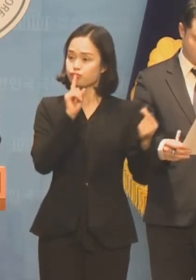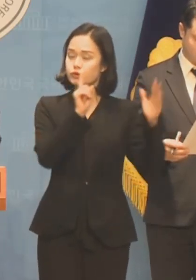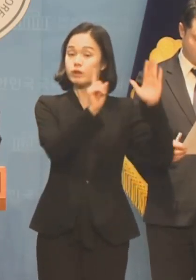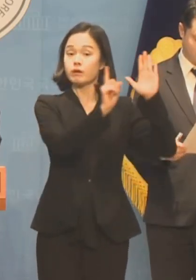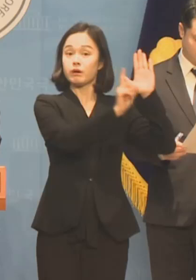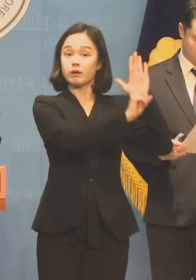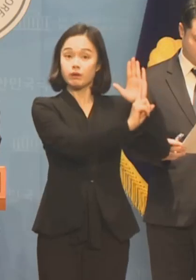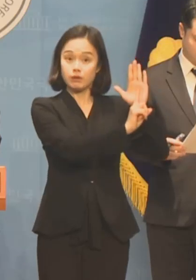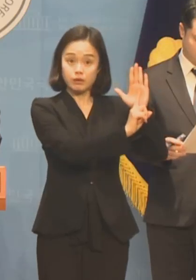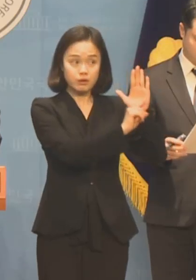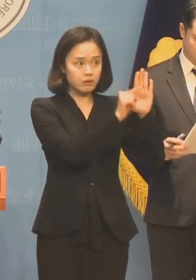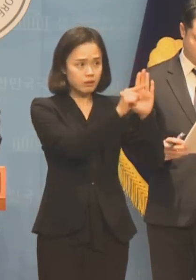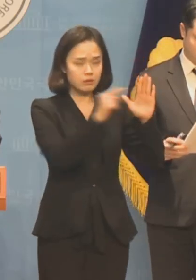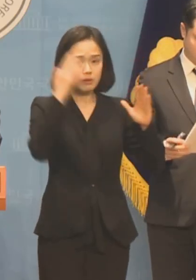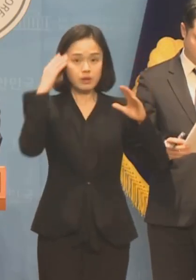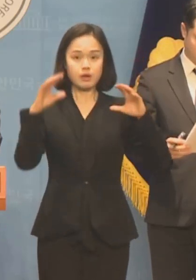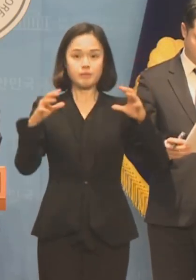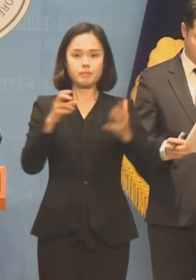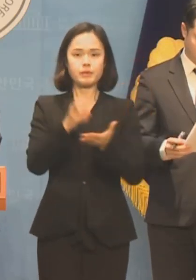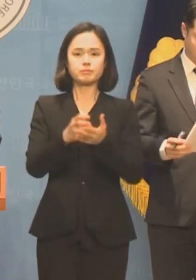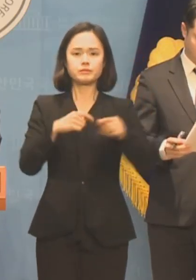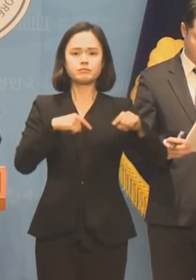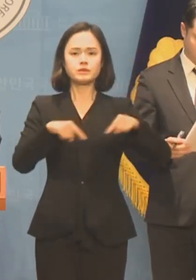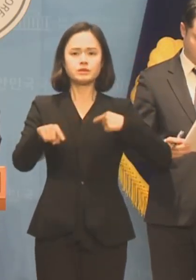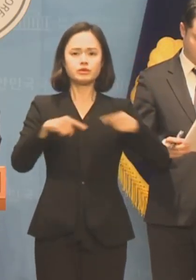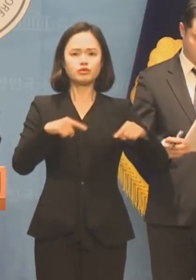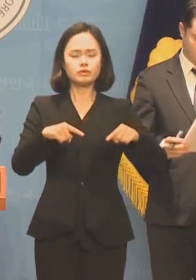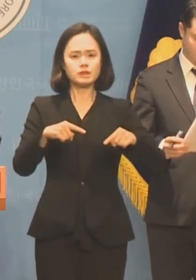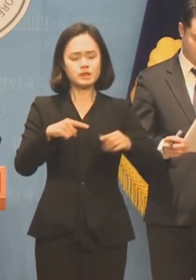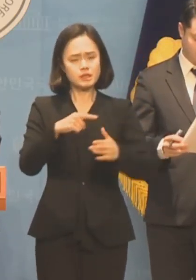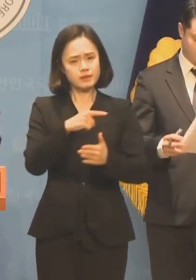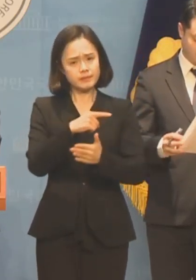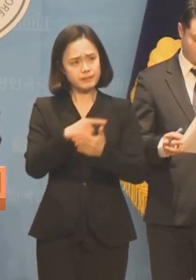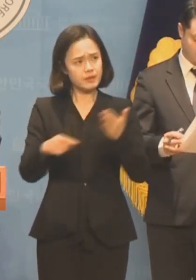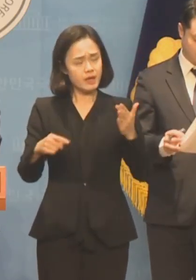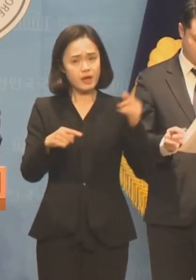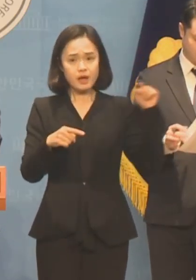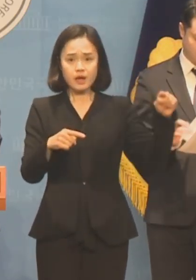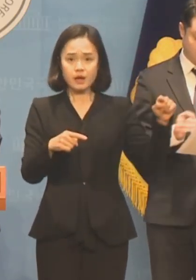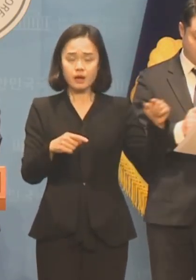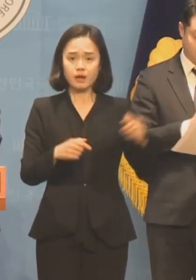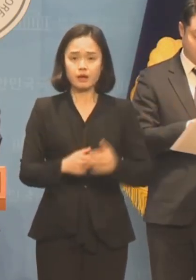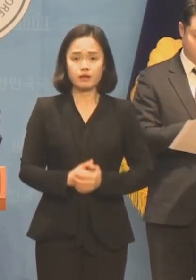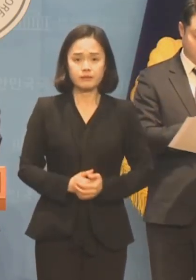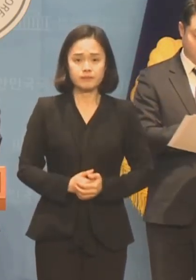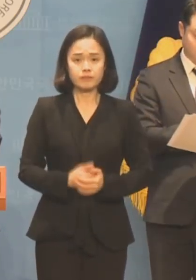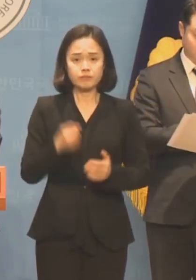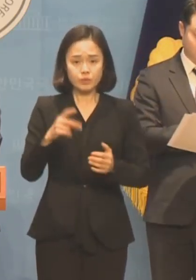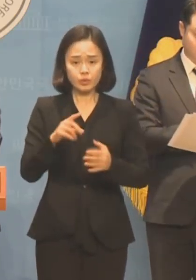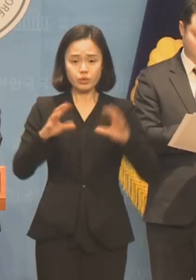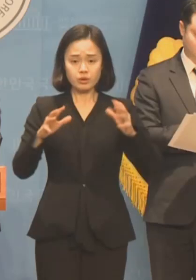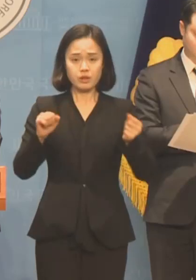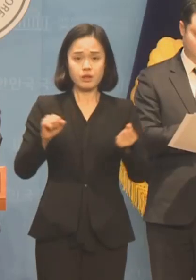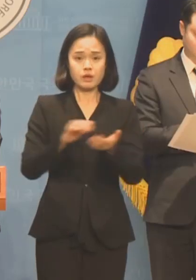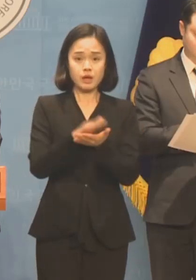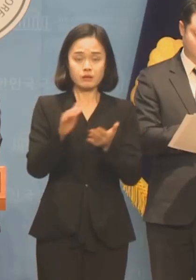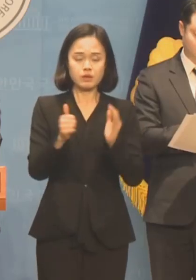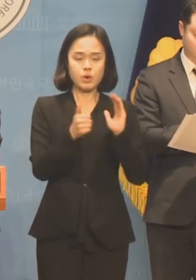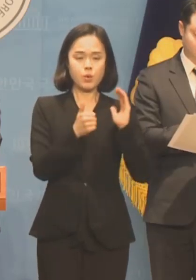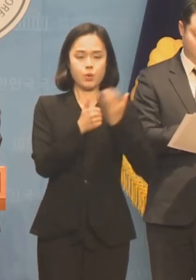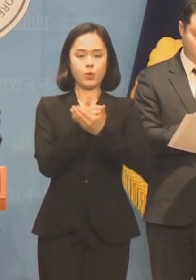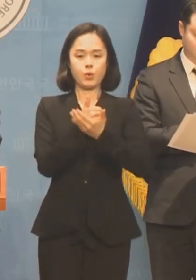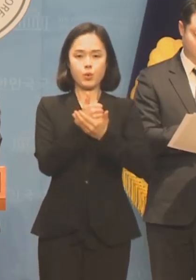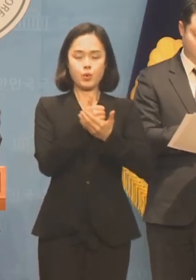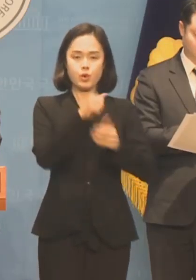심각히 훼손하고 내란 행위를 옹호한 혐의입니다. 이는 형법 제90조